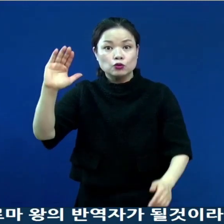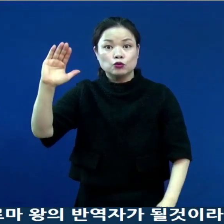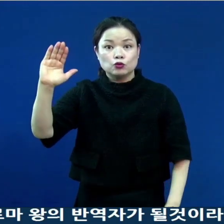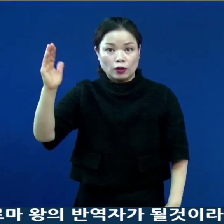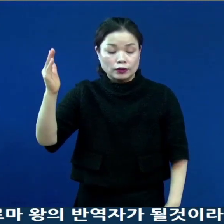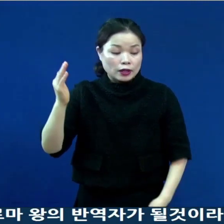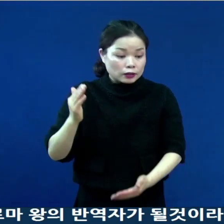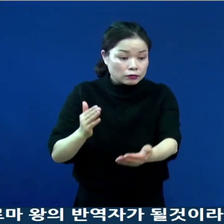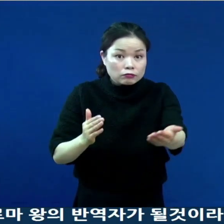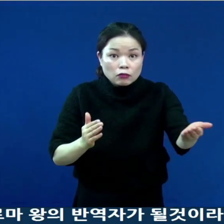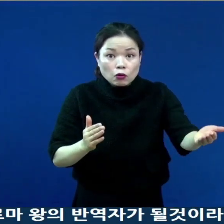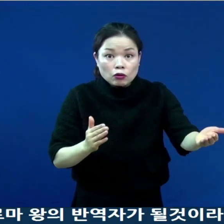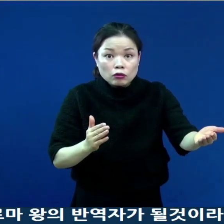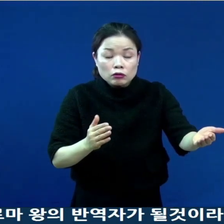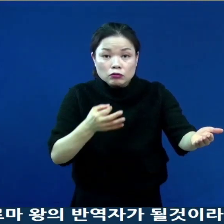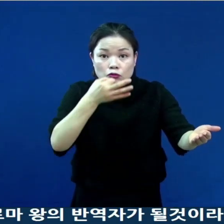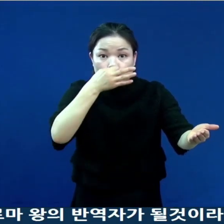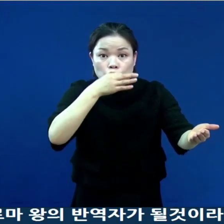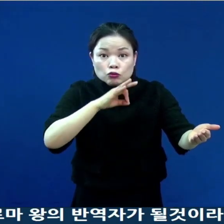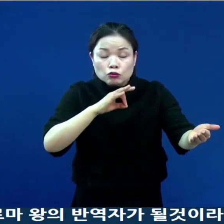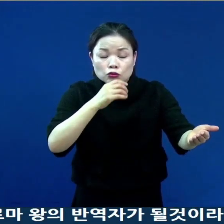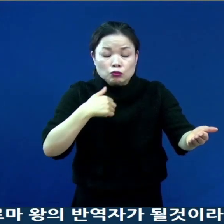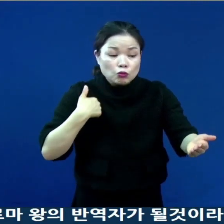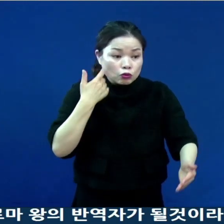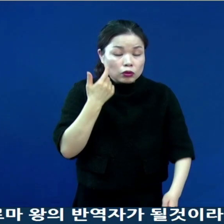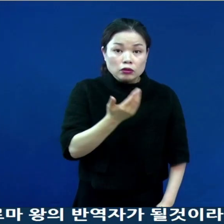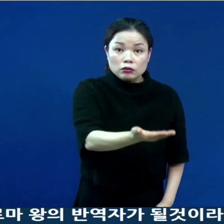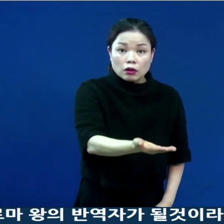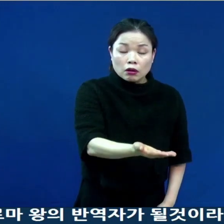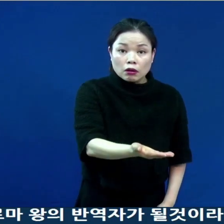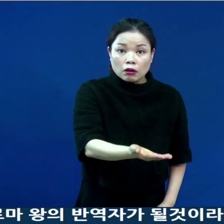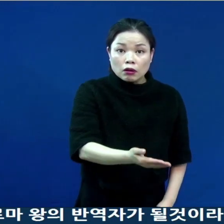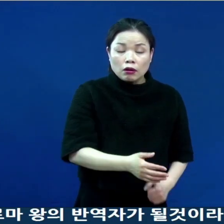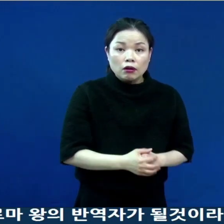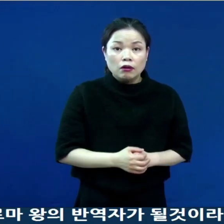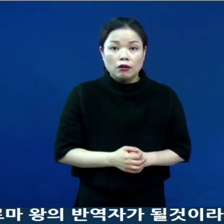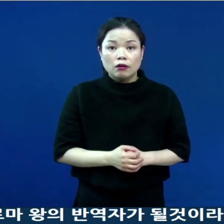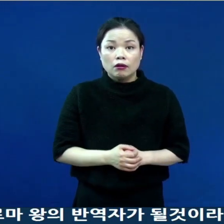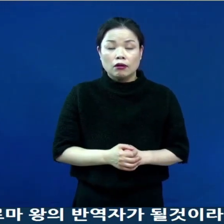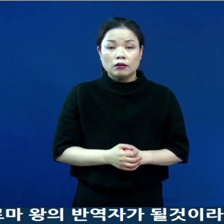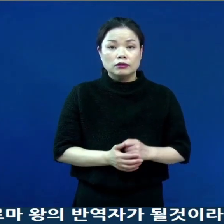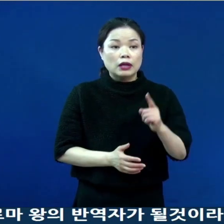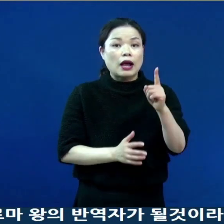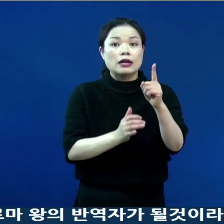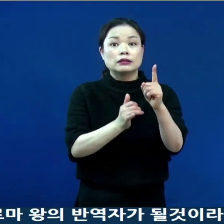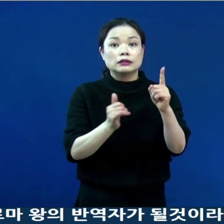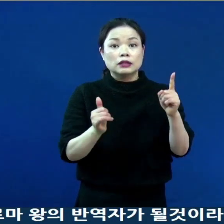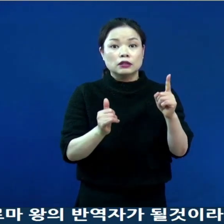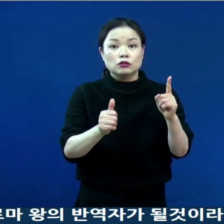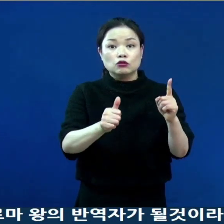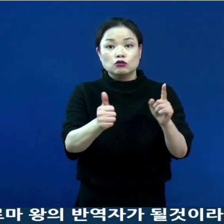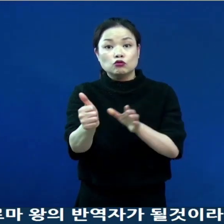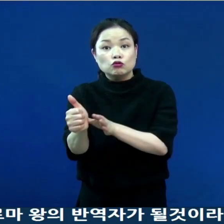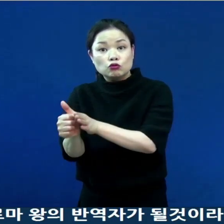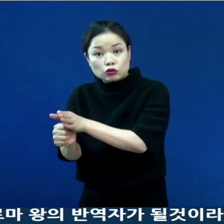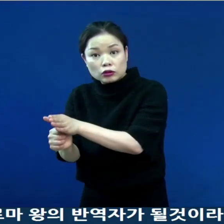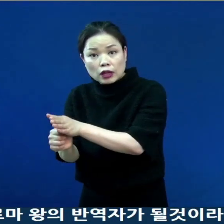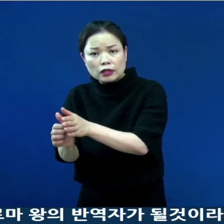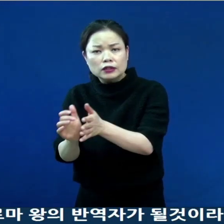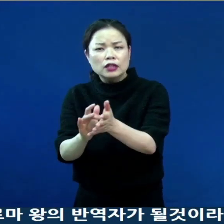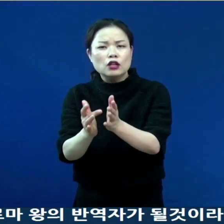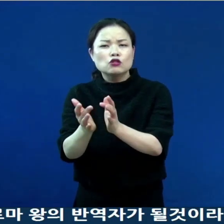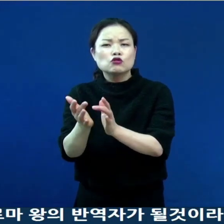것이 너희에게 유익한 줄 모르느냐? 그렇다는 거예요. 그러니까 한 사람을 죽이자는 거예요.